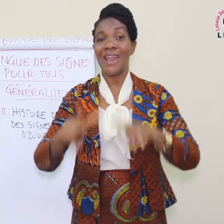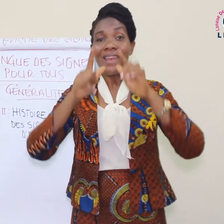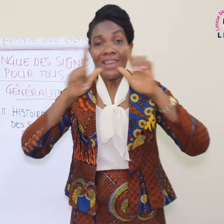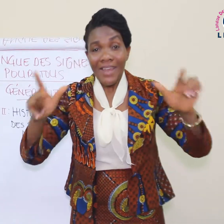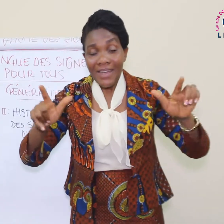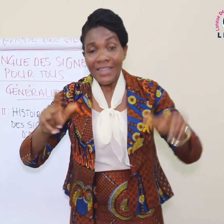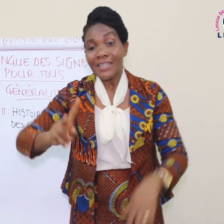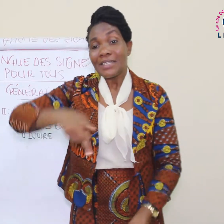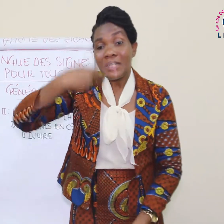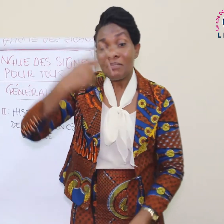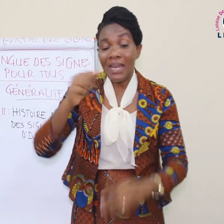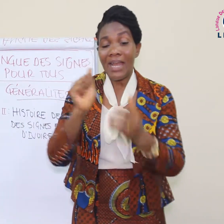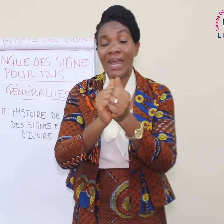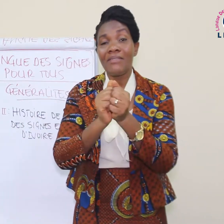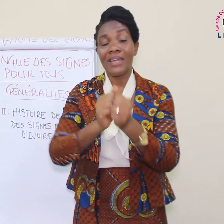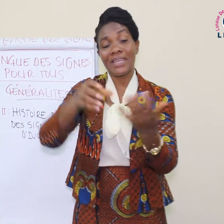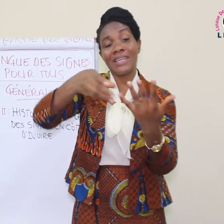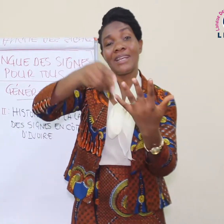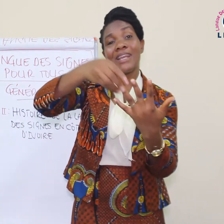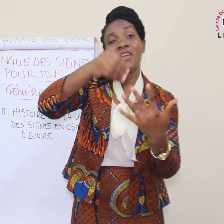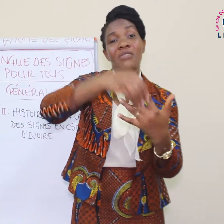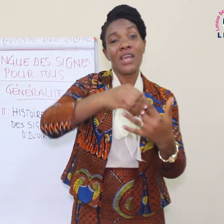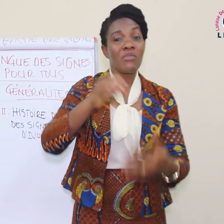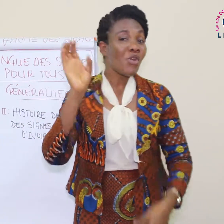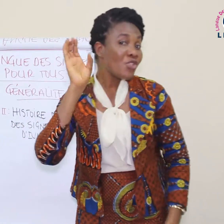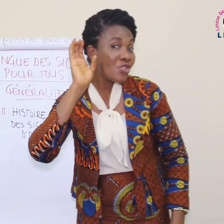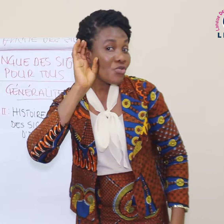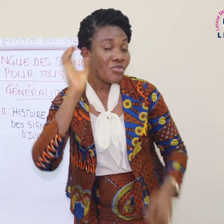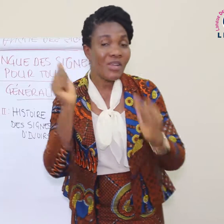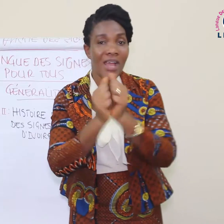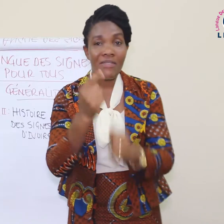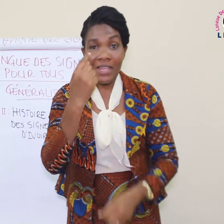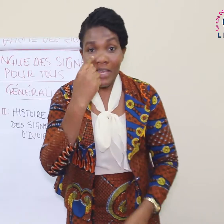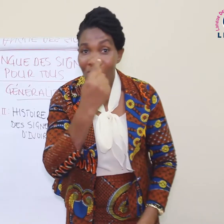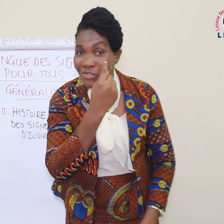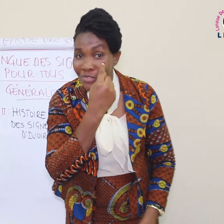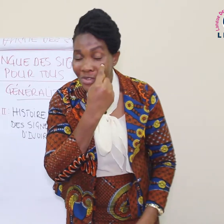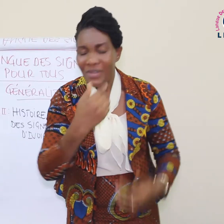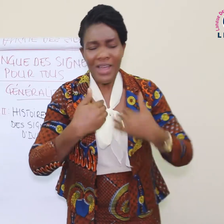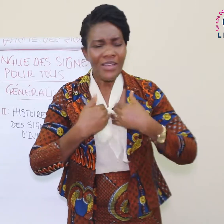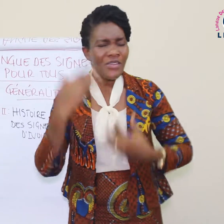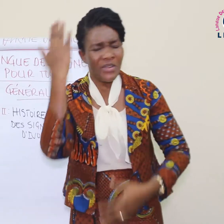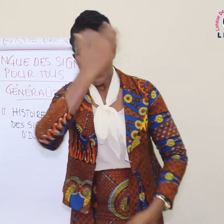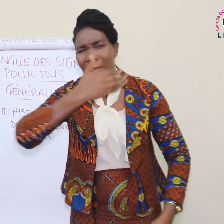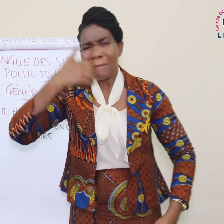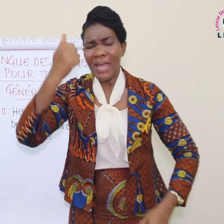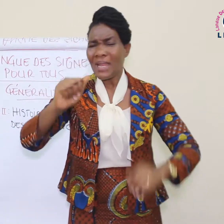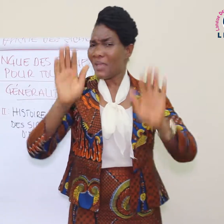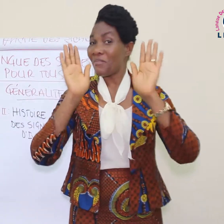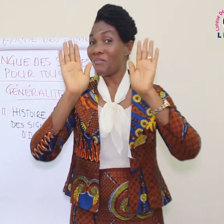les doigts et s'écoute avec les yeux, a une belle et impressionnante histoire qui vaut la